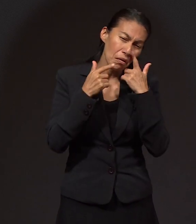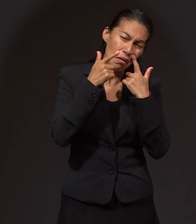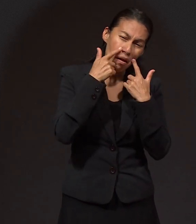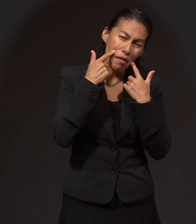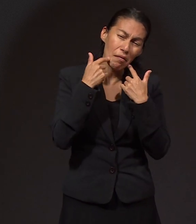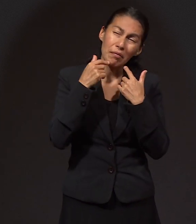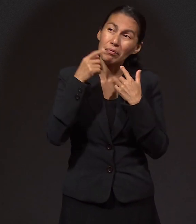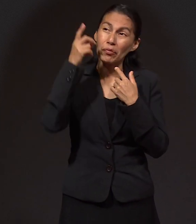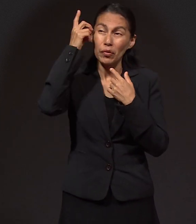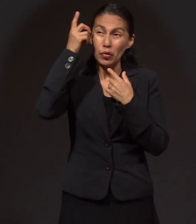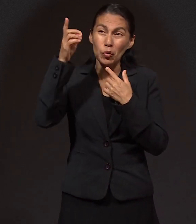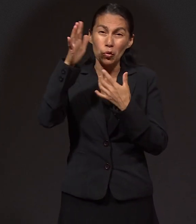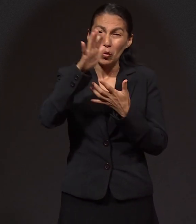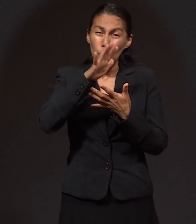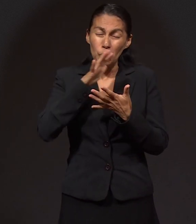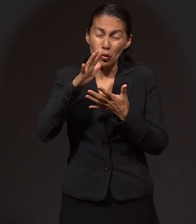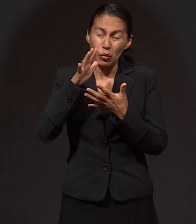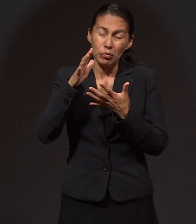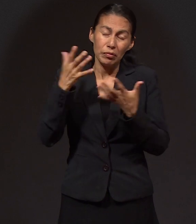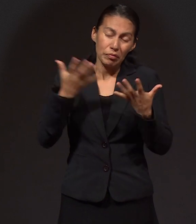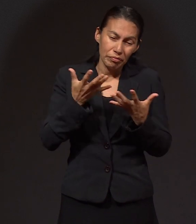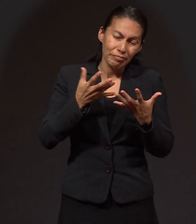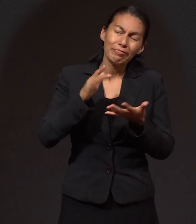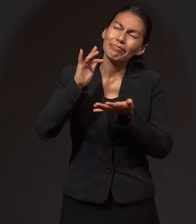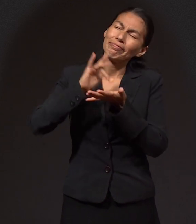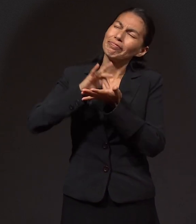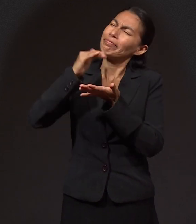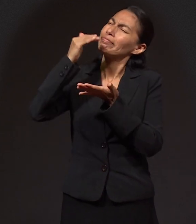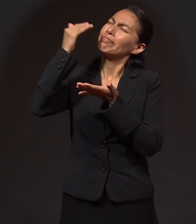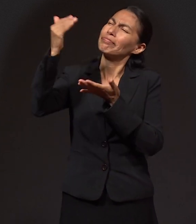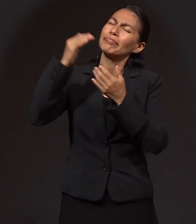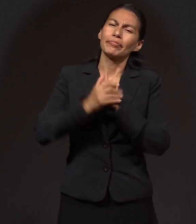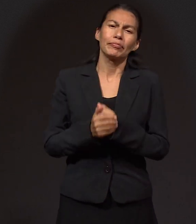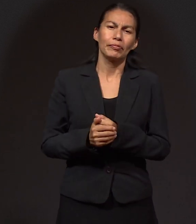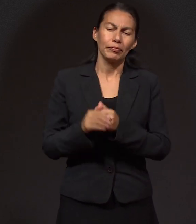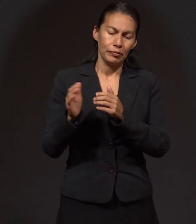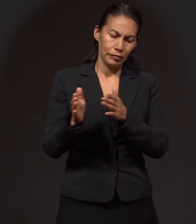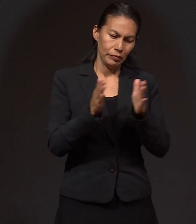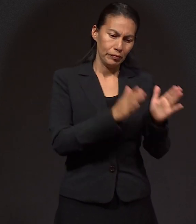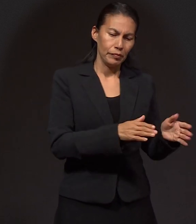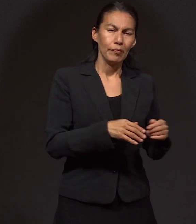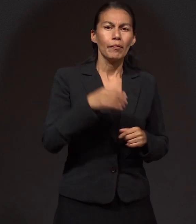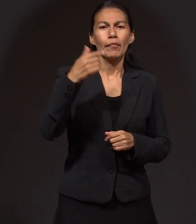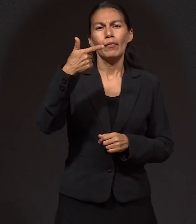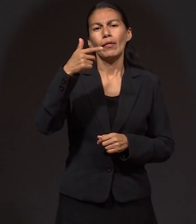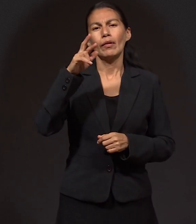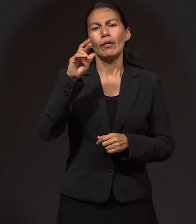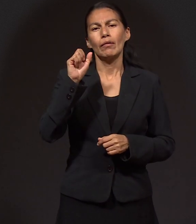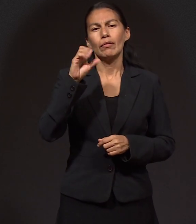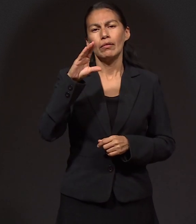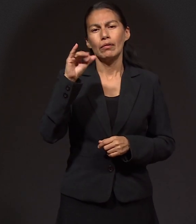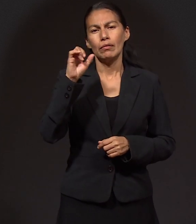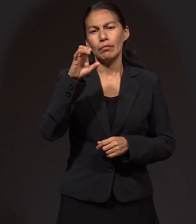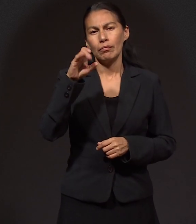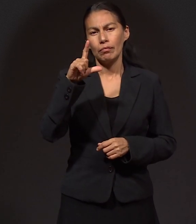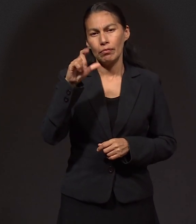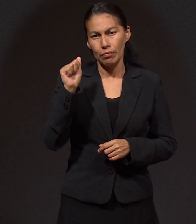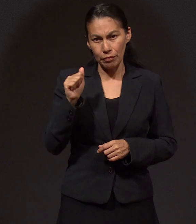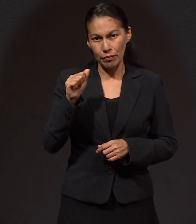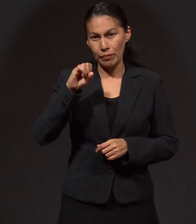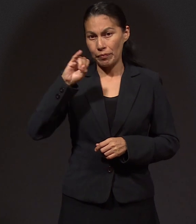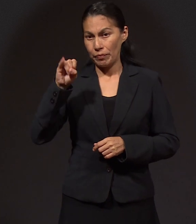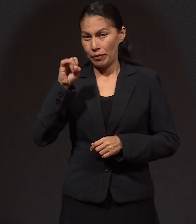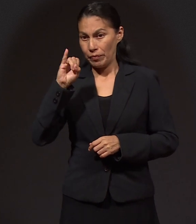Ella lloraba agradeciendo a Dios por lo que había hecho por ella. Graciela Jiménez dice,